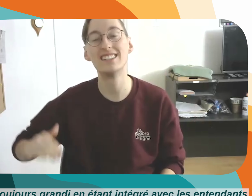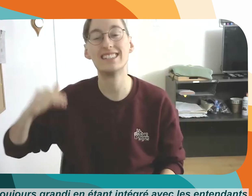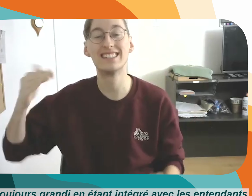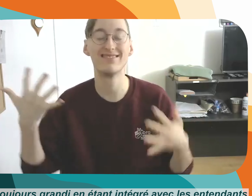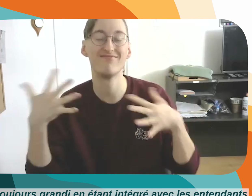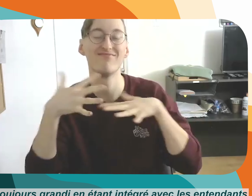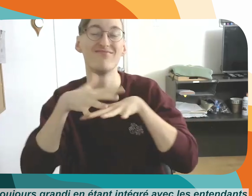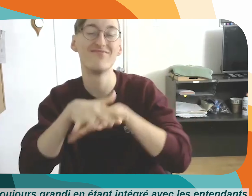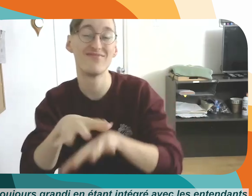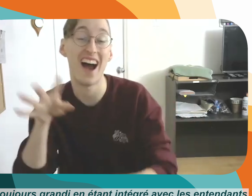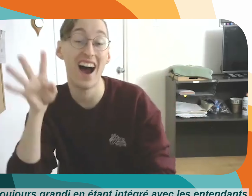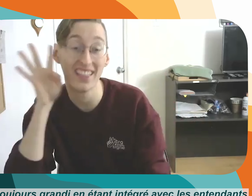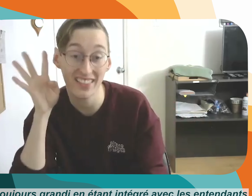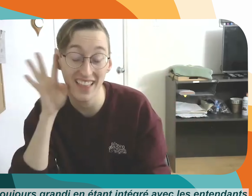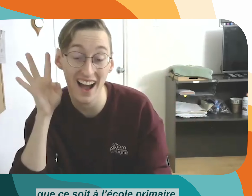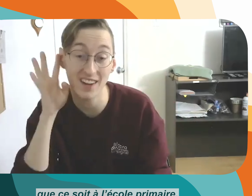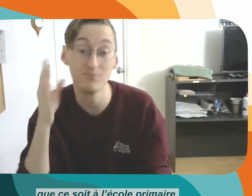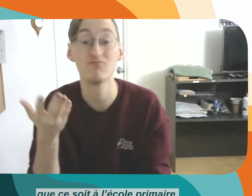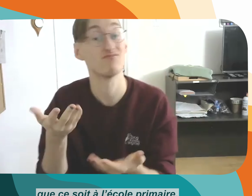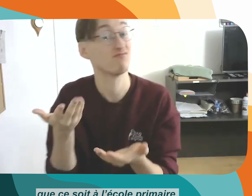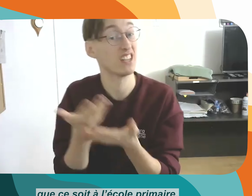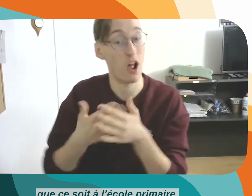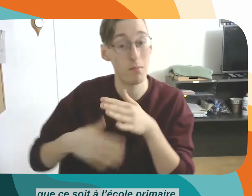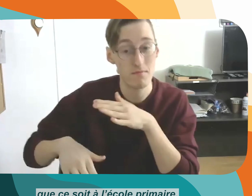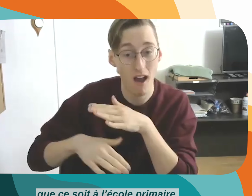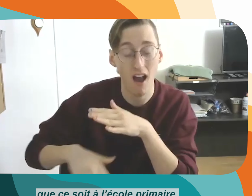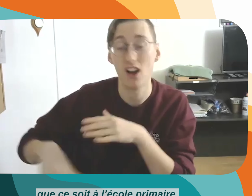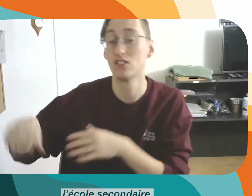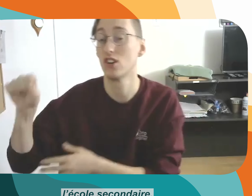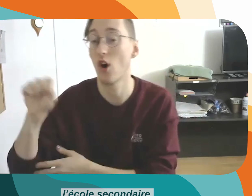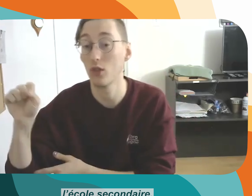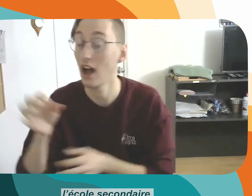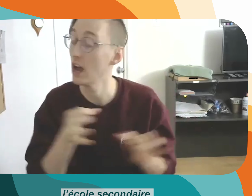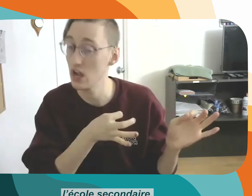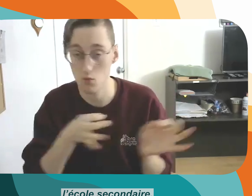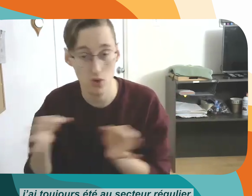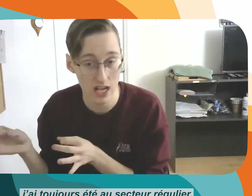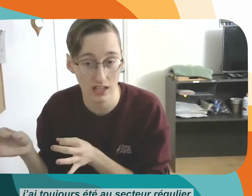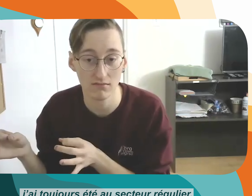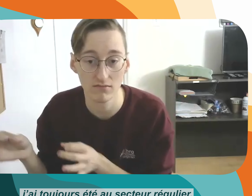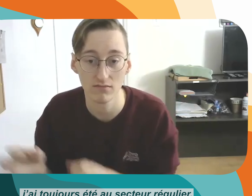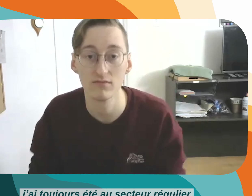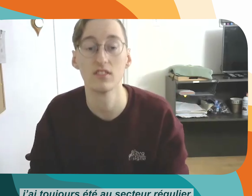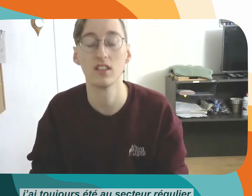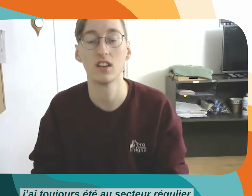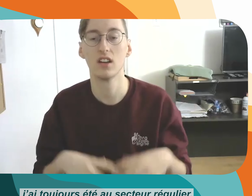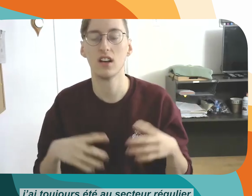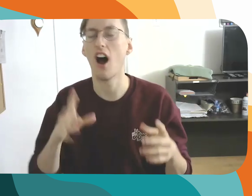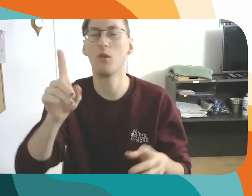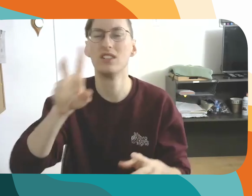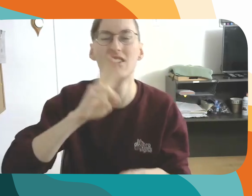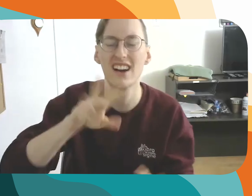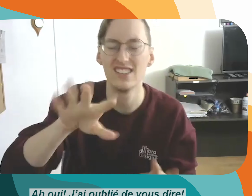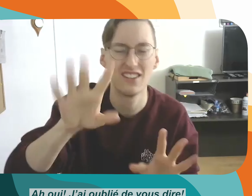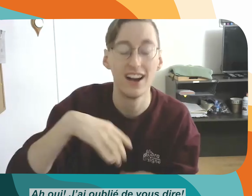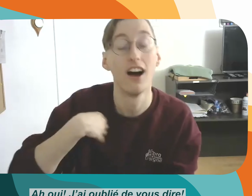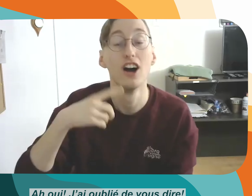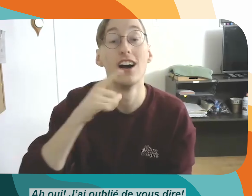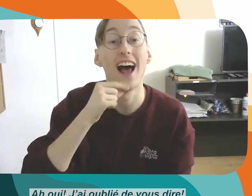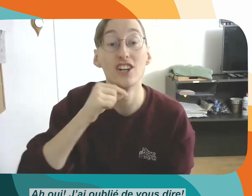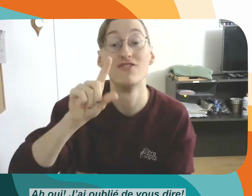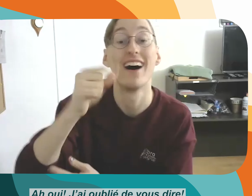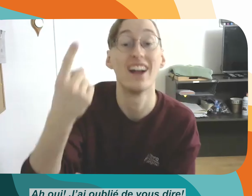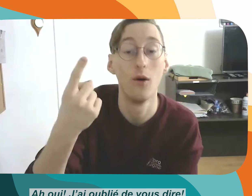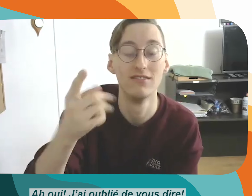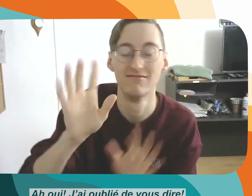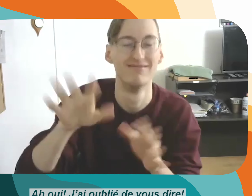grandi en étant intégré avec les entendants, que ce soit à l'école primaire, l'école secondaire, j'ai toujours été au secteur régulier. Ah oui,